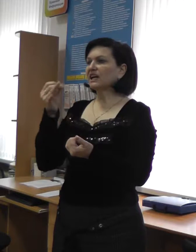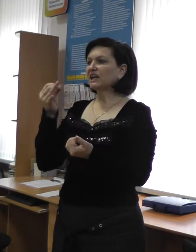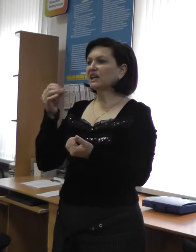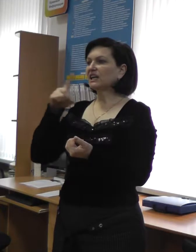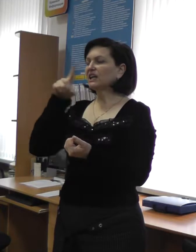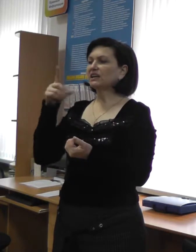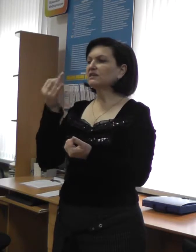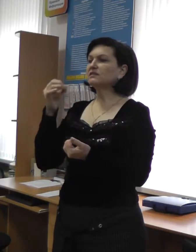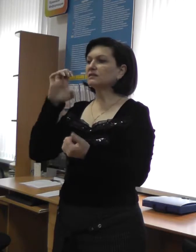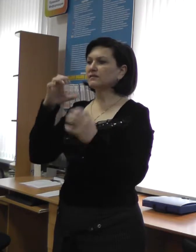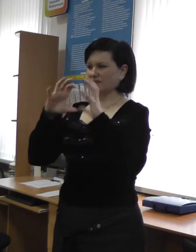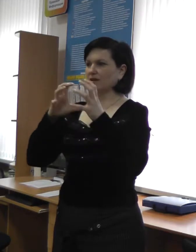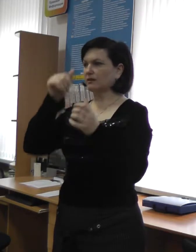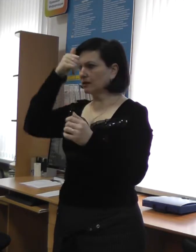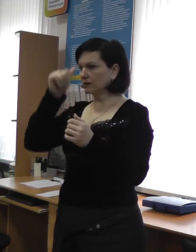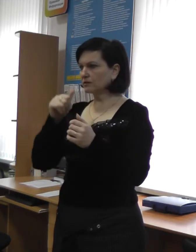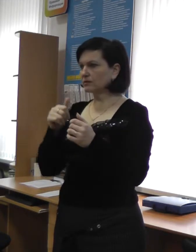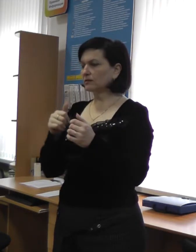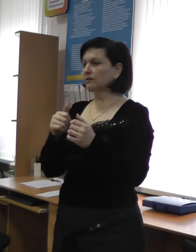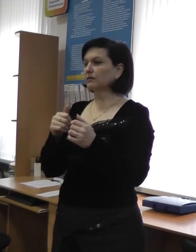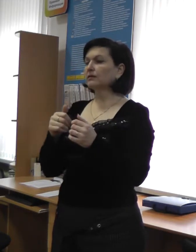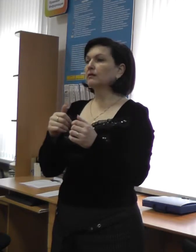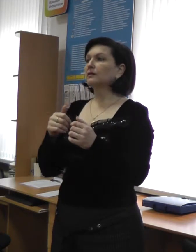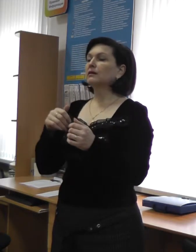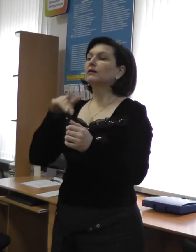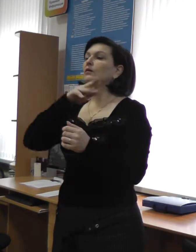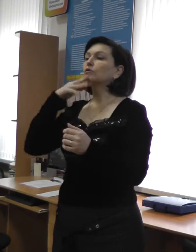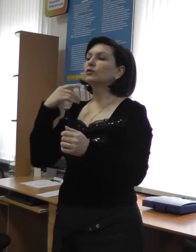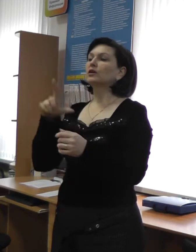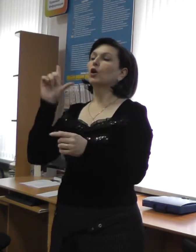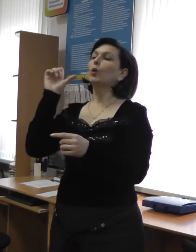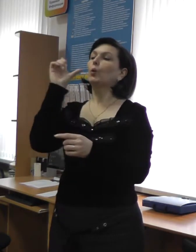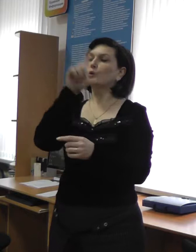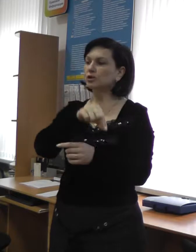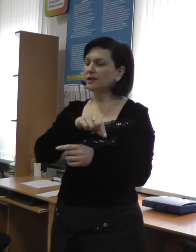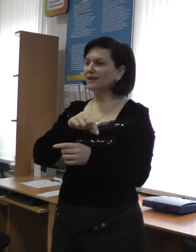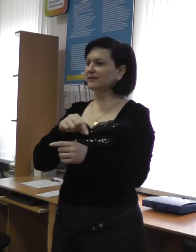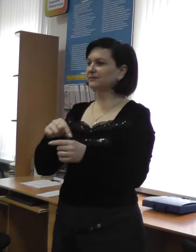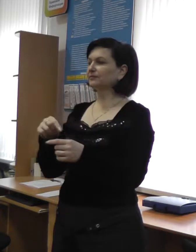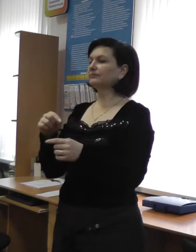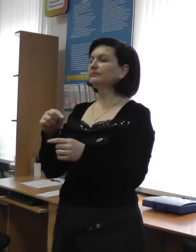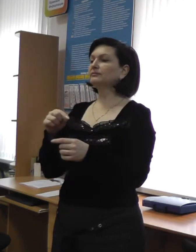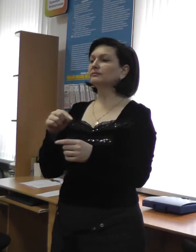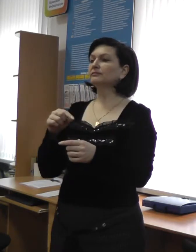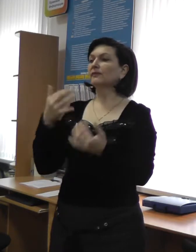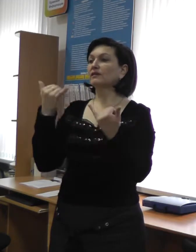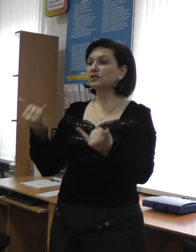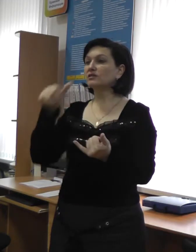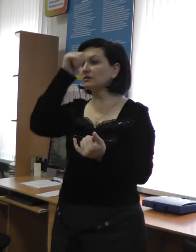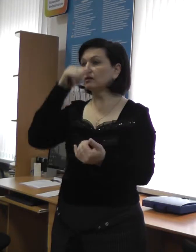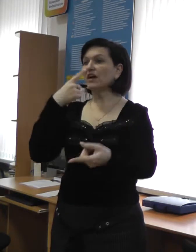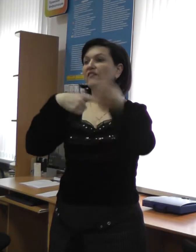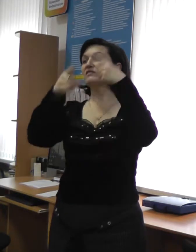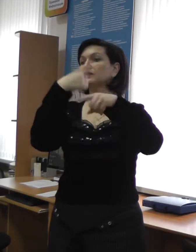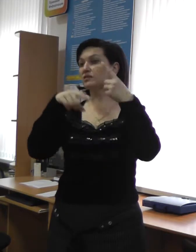видели, потому что греки ездили туда, и многие оставались там. А теперь, спустя какое-то время, они приезжают назад, потому что в Греции